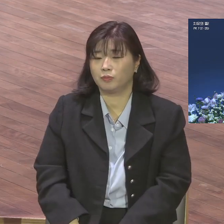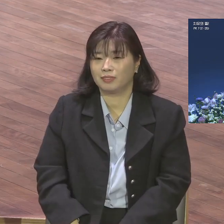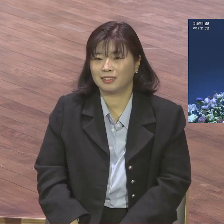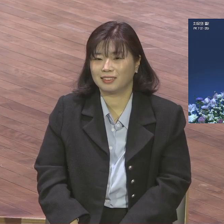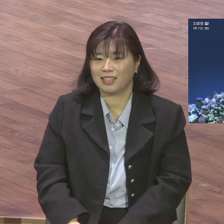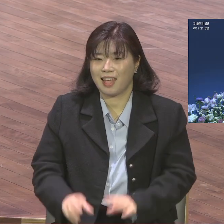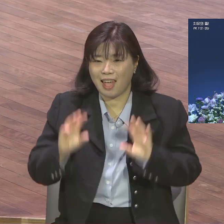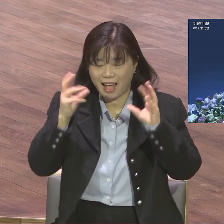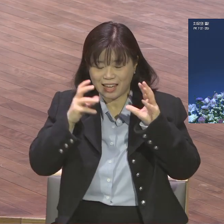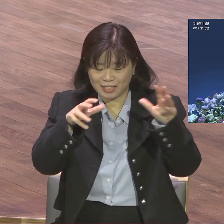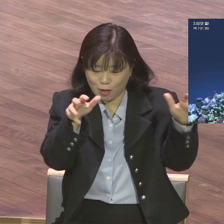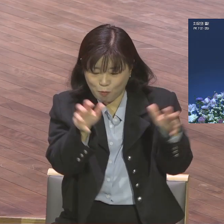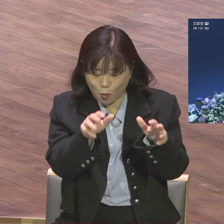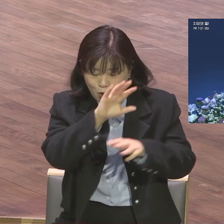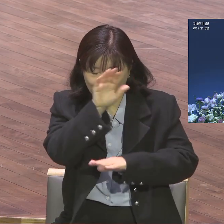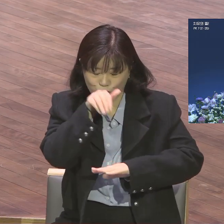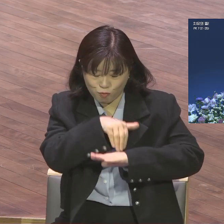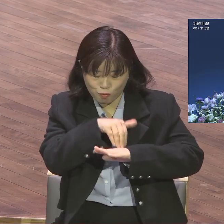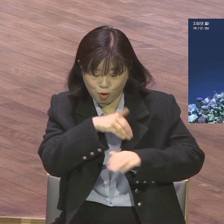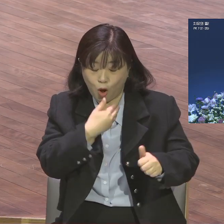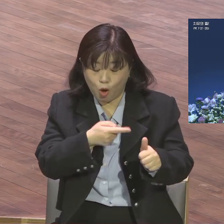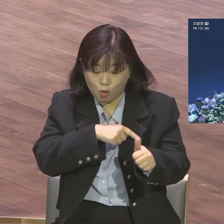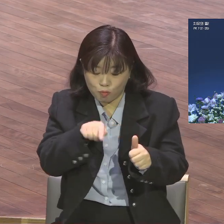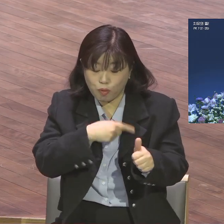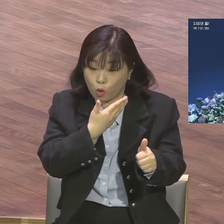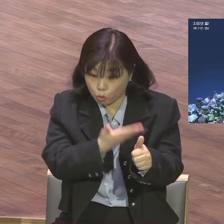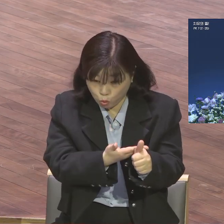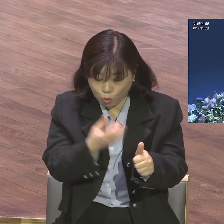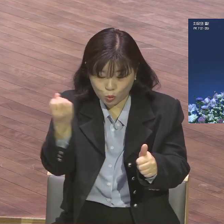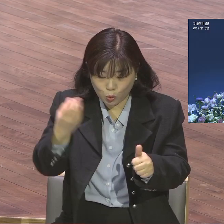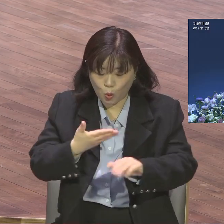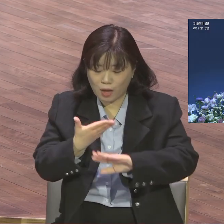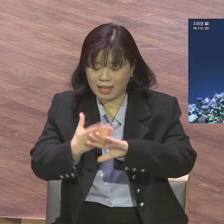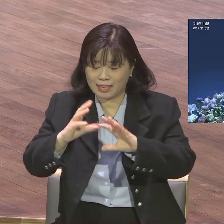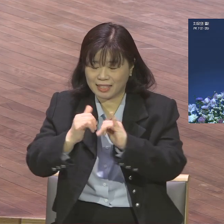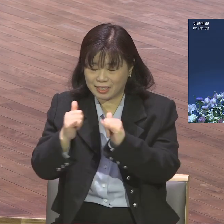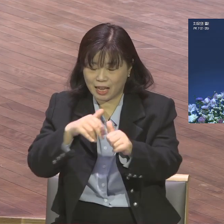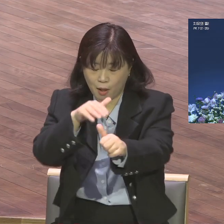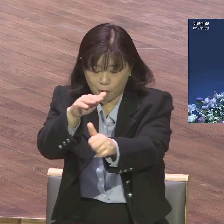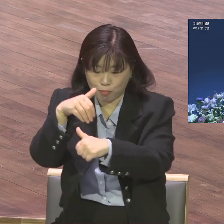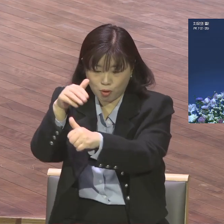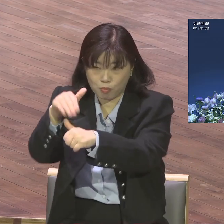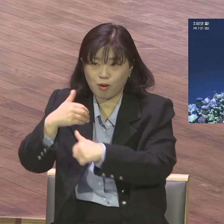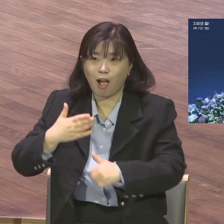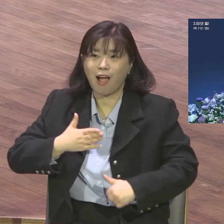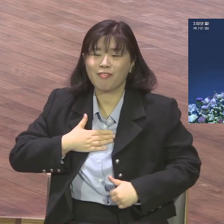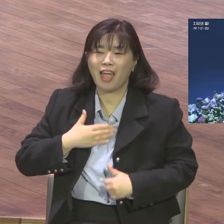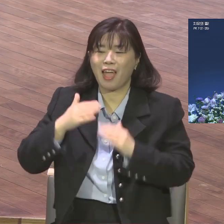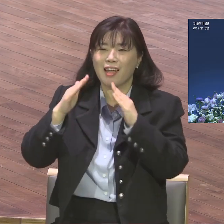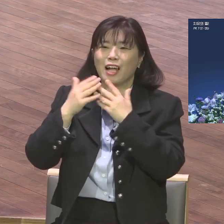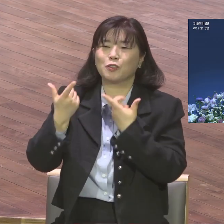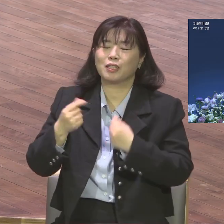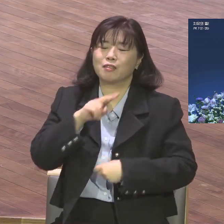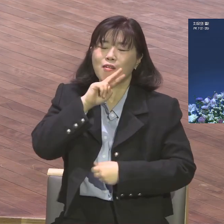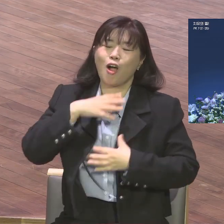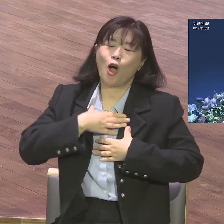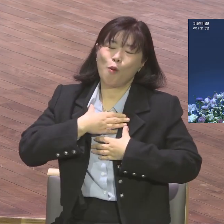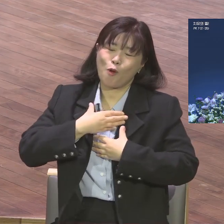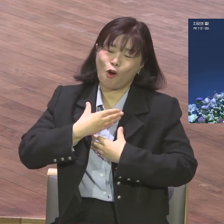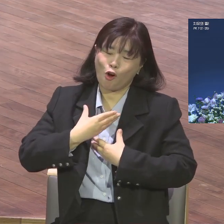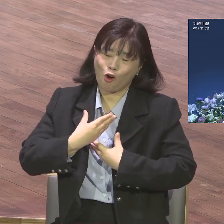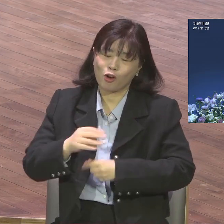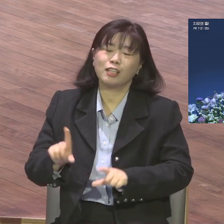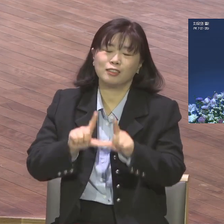그런 분위기를 만들어주고 그리고 훈련받을 수 있도록 그래서 자기 나라에 들어가서 이 복음을 말할 수 있는 제자가 되도록